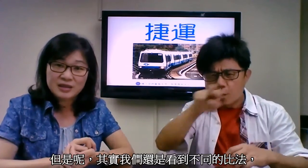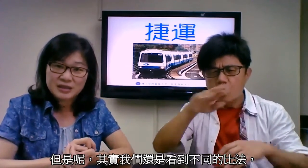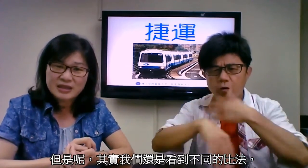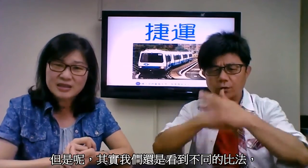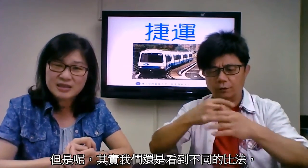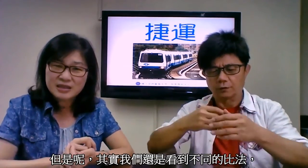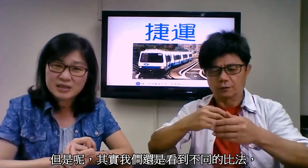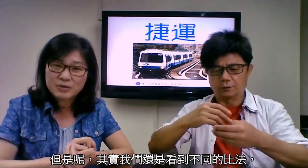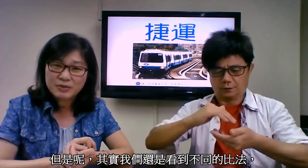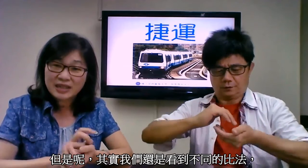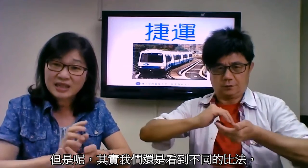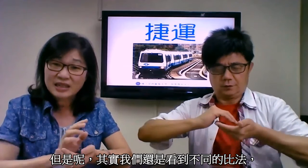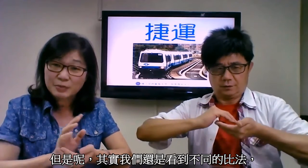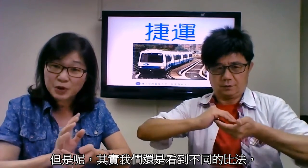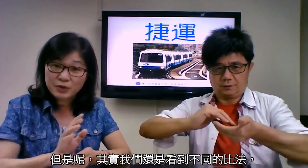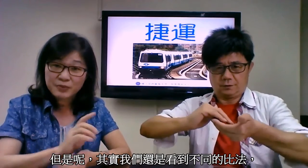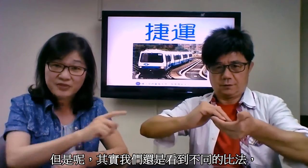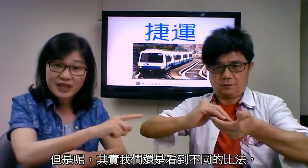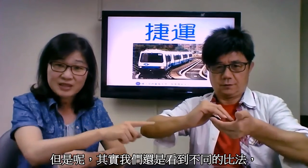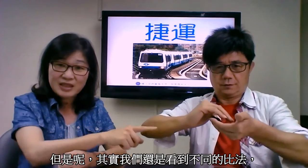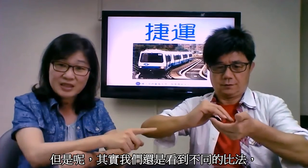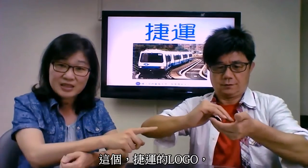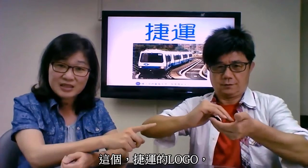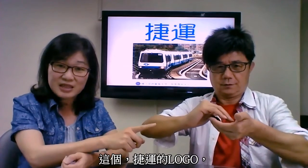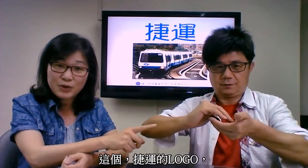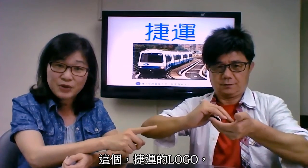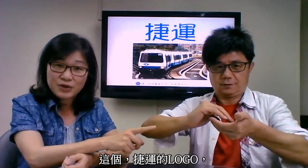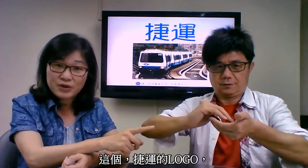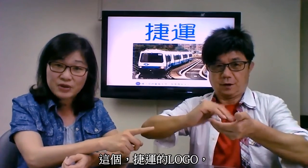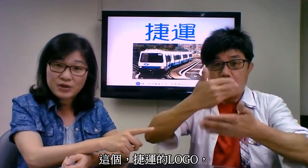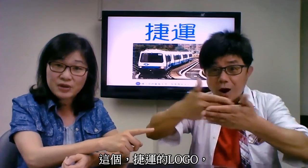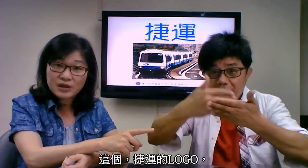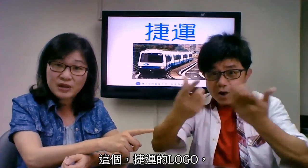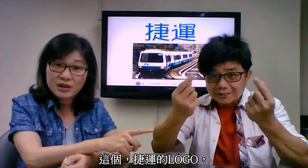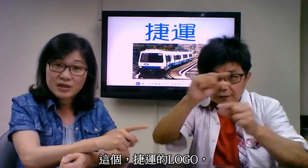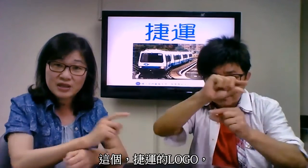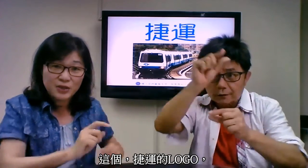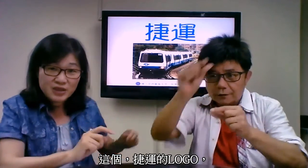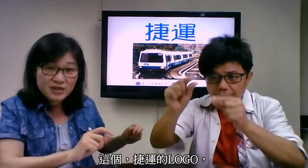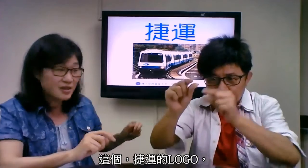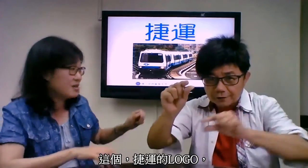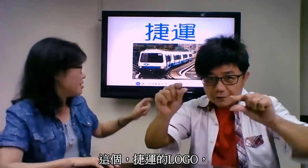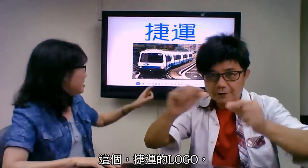但是呢，其实我们还是看到不同的笔法。这个捷运，捷运的这